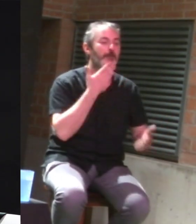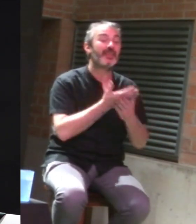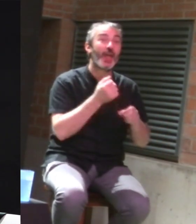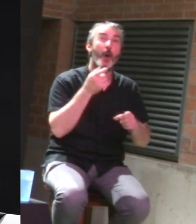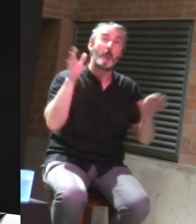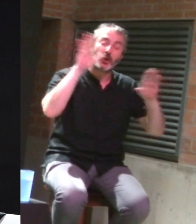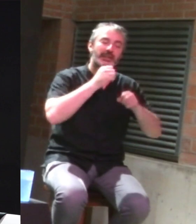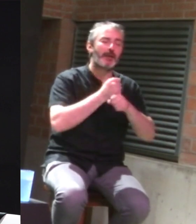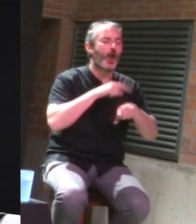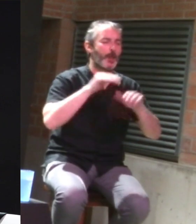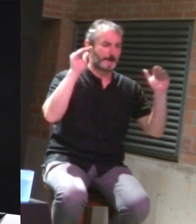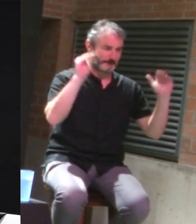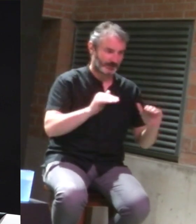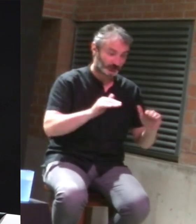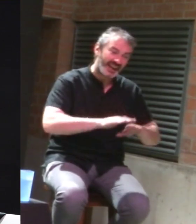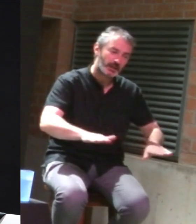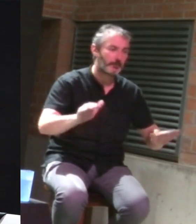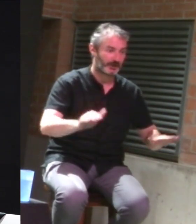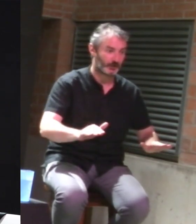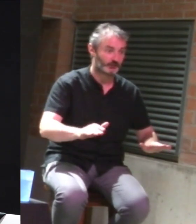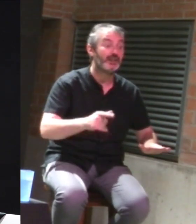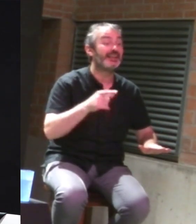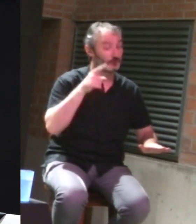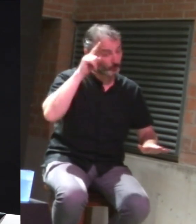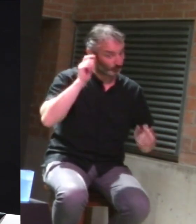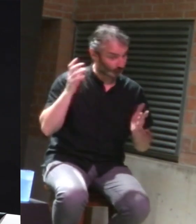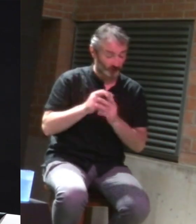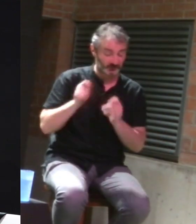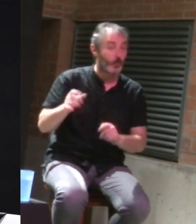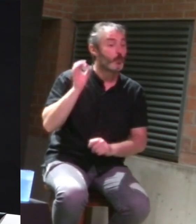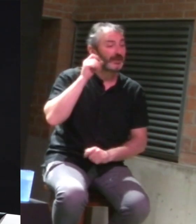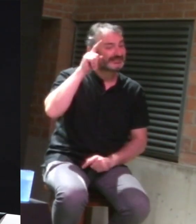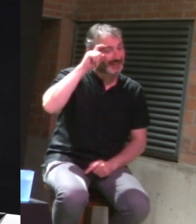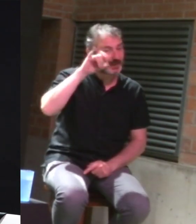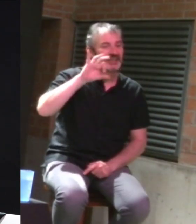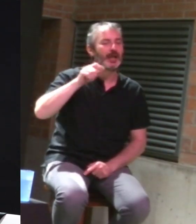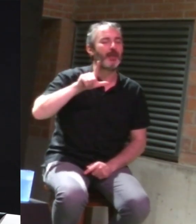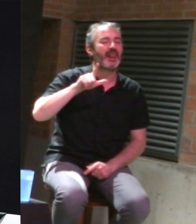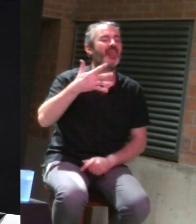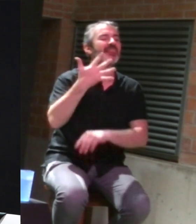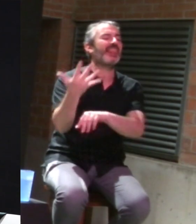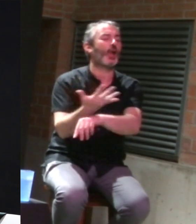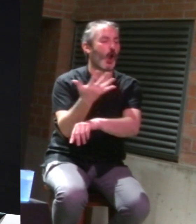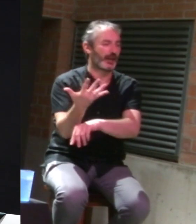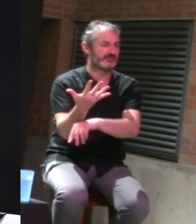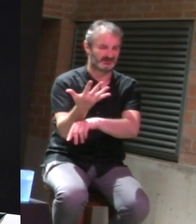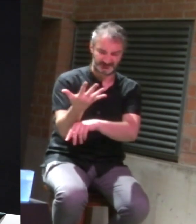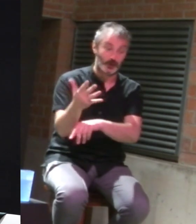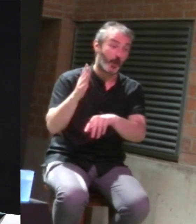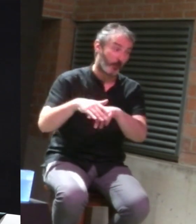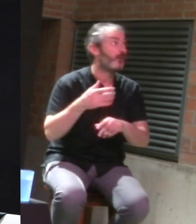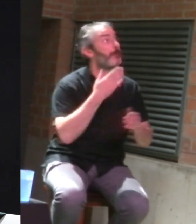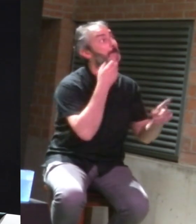treball nocturn pels nens i les nenes. Per això li diuen Isabel 5 hores. Hi ha un grup de dones a la Bisbal que, si voleu anar, cada